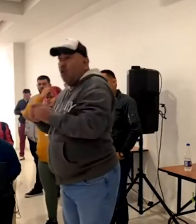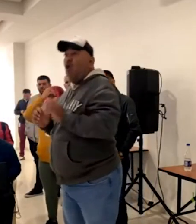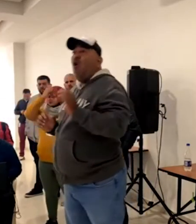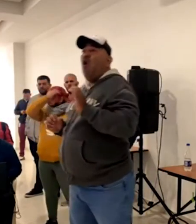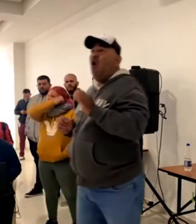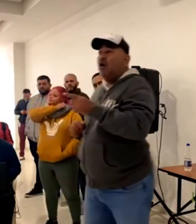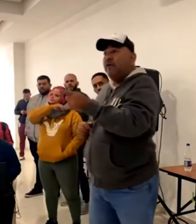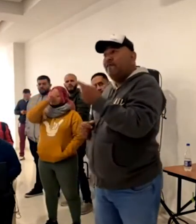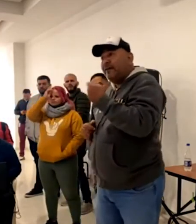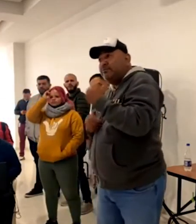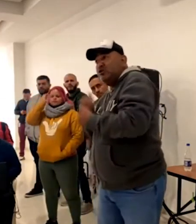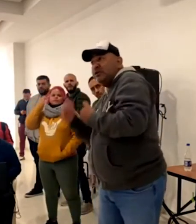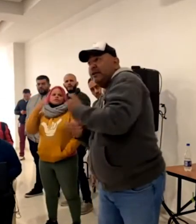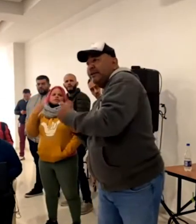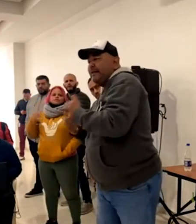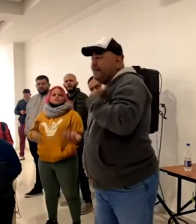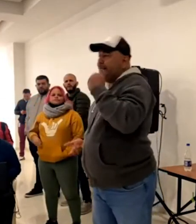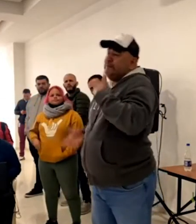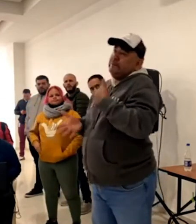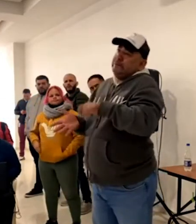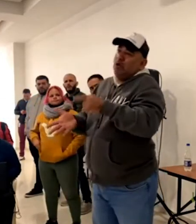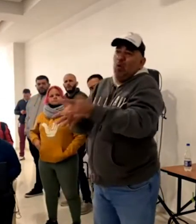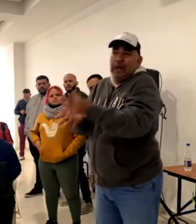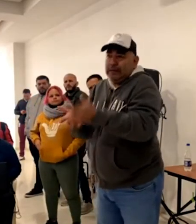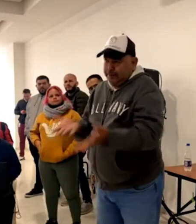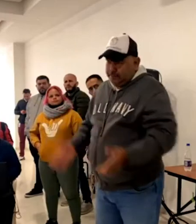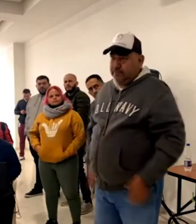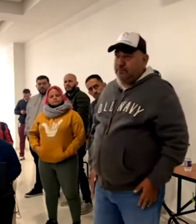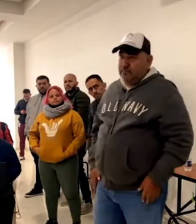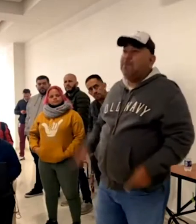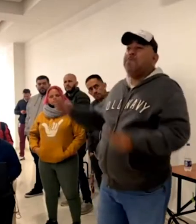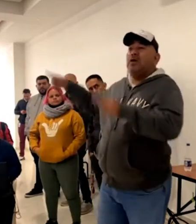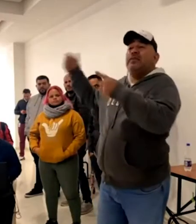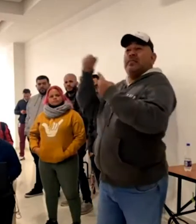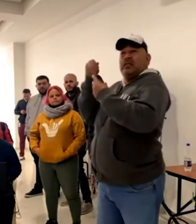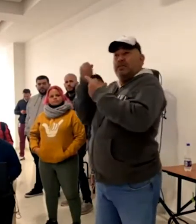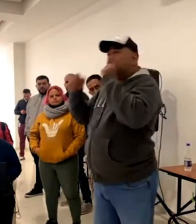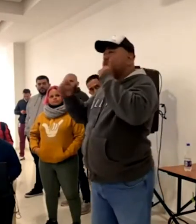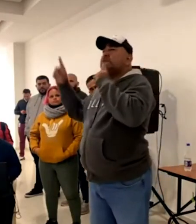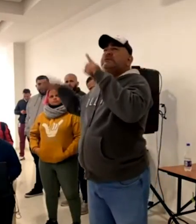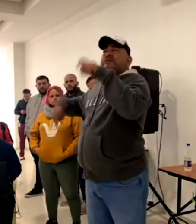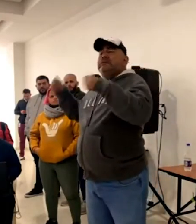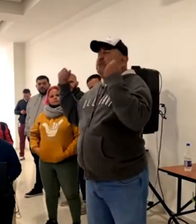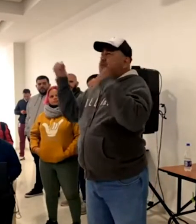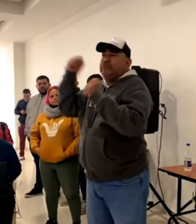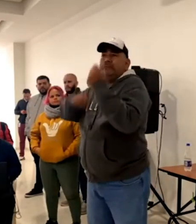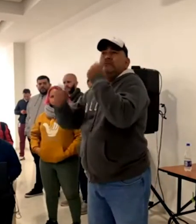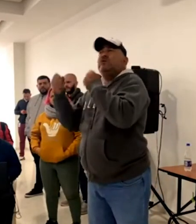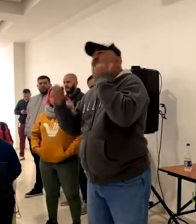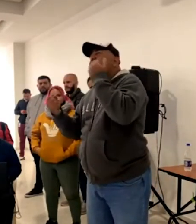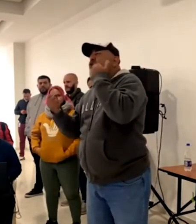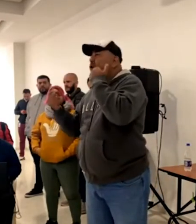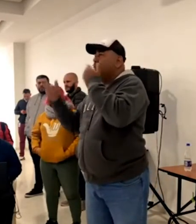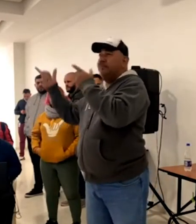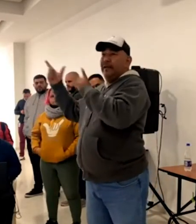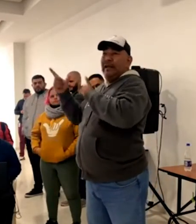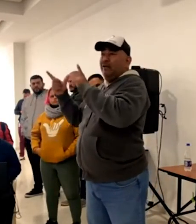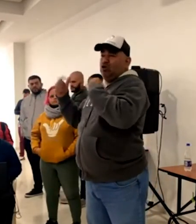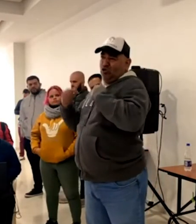puede venir a un centro de reconocimiento al tramitar nuevamente